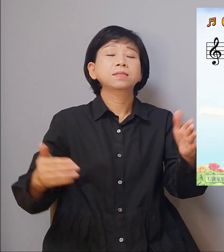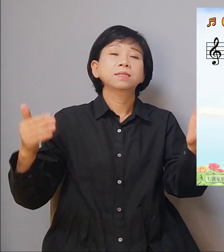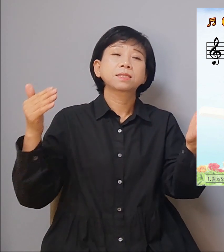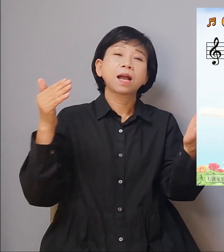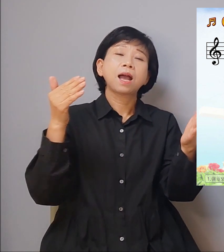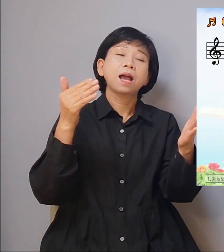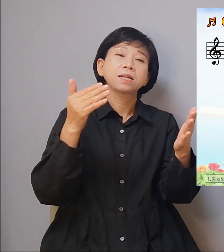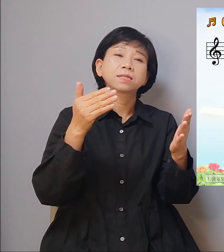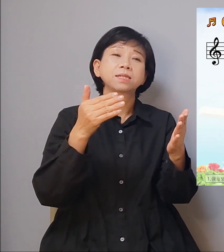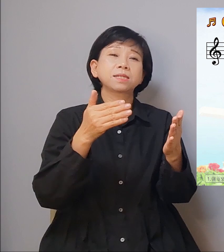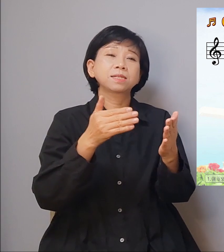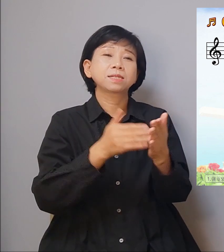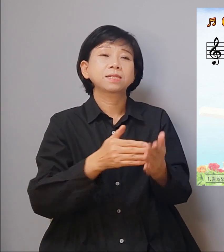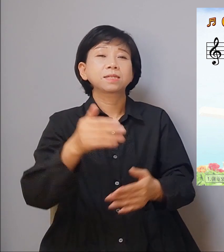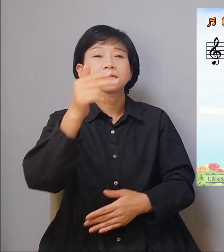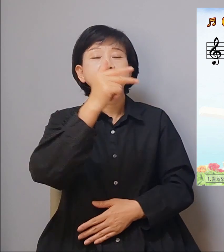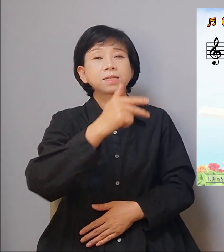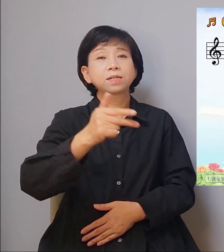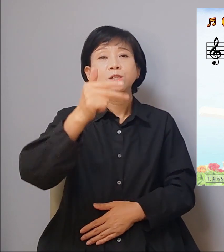땅 끝까지